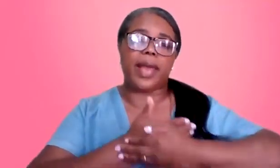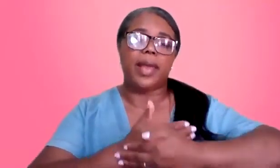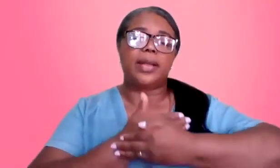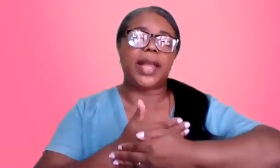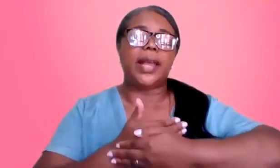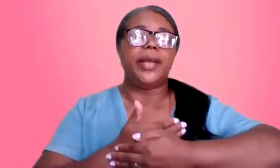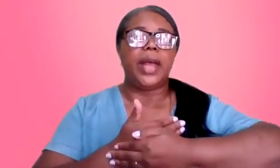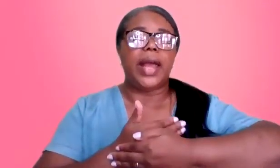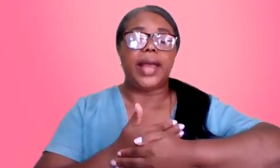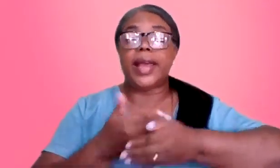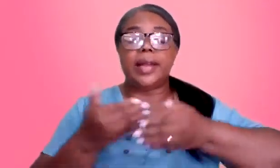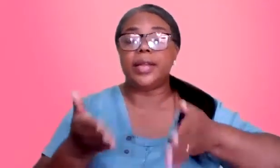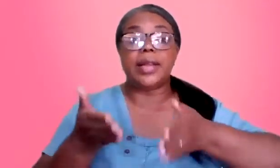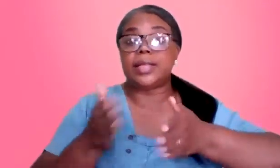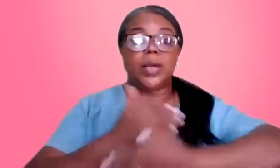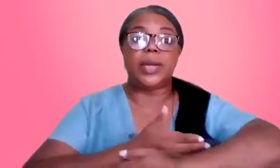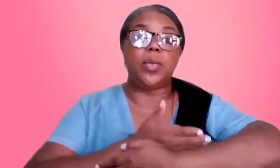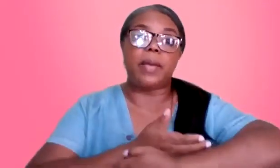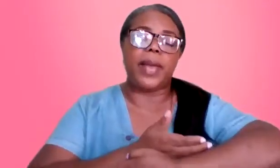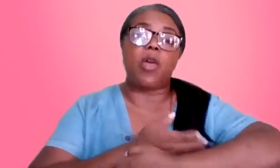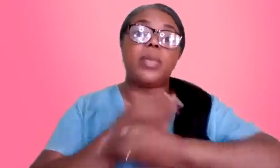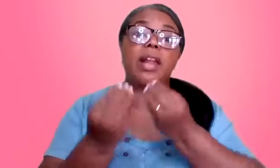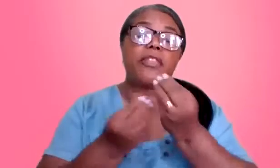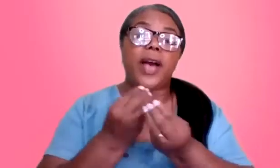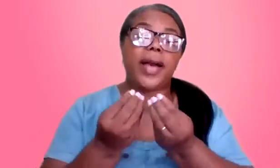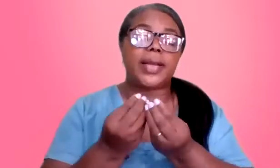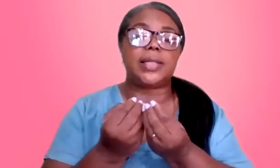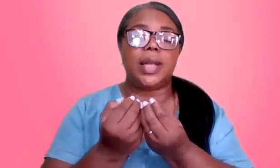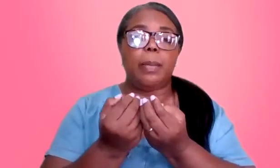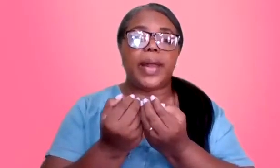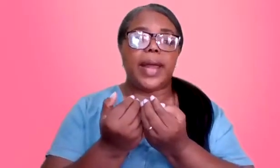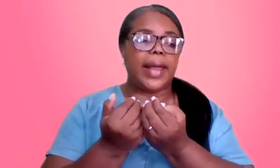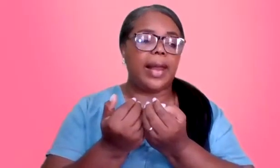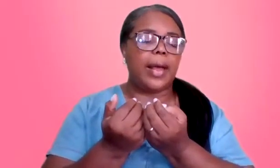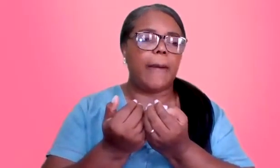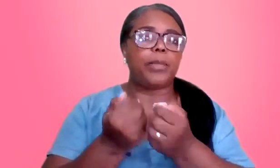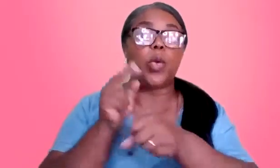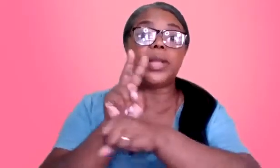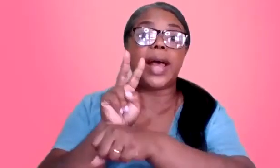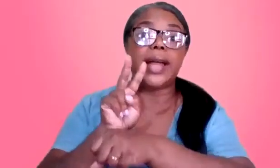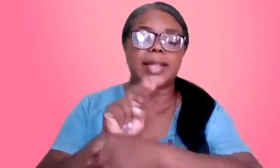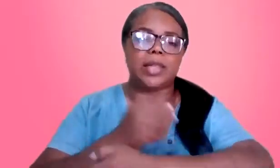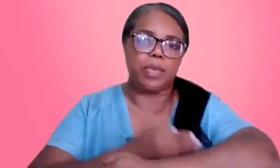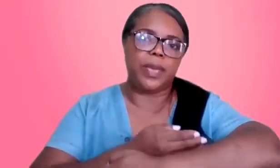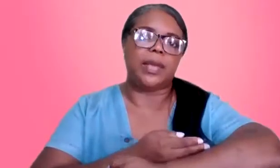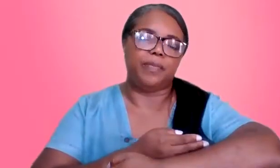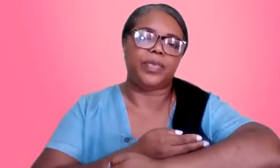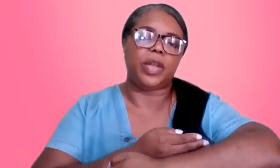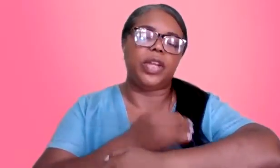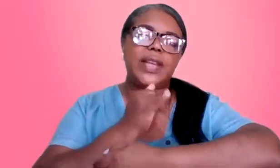bebê, né, e nasceu ali um bebê, como que ela faz para ela cuidar desse bebê? Então, eu dei o